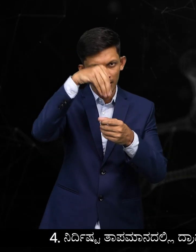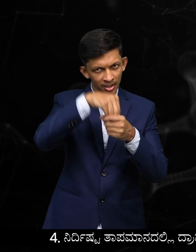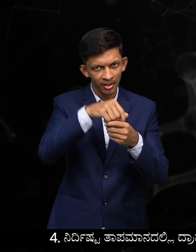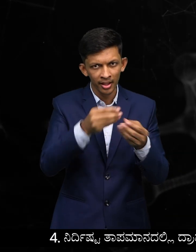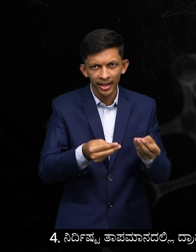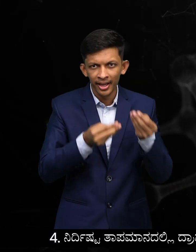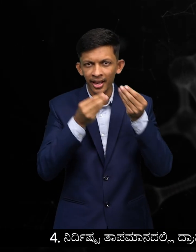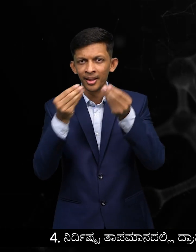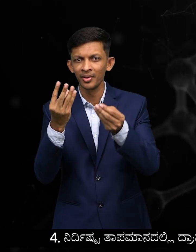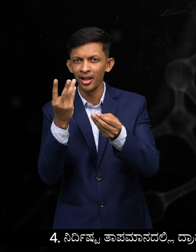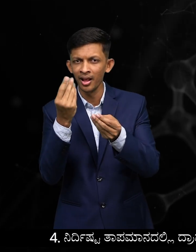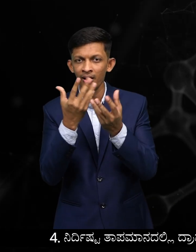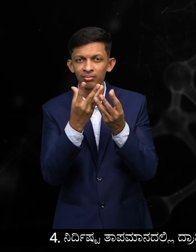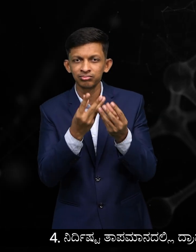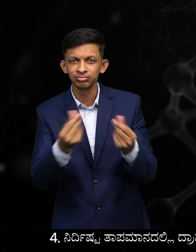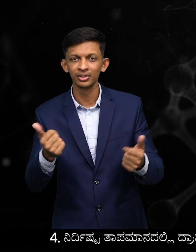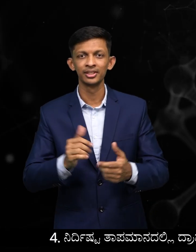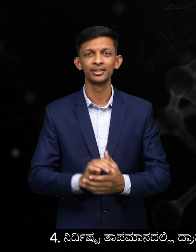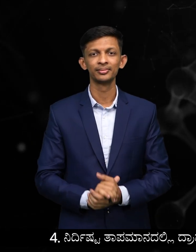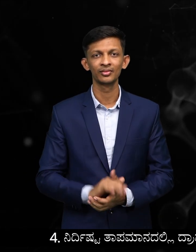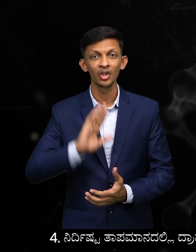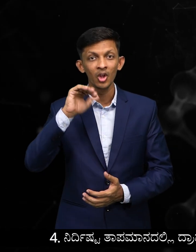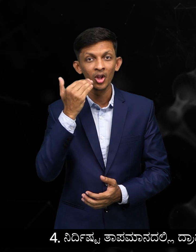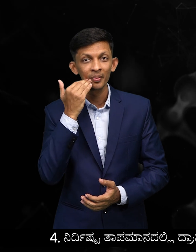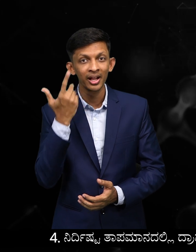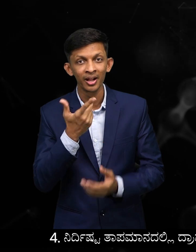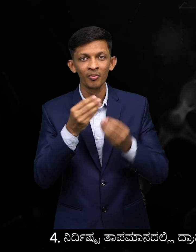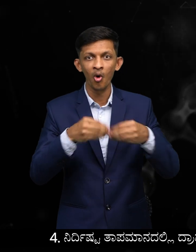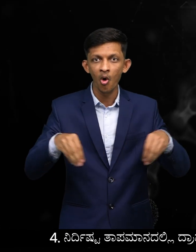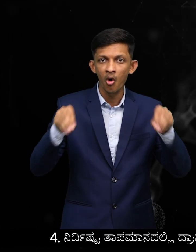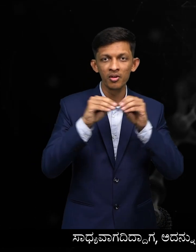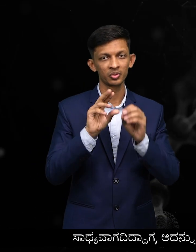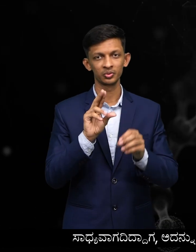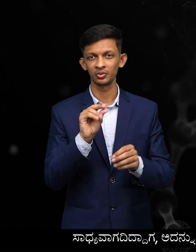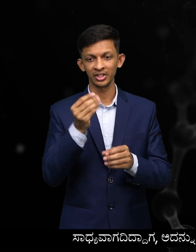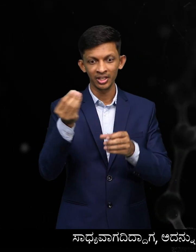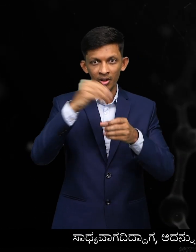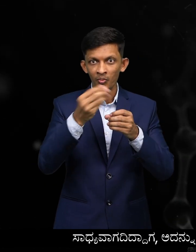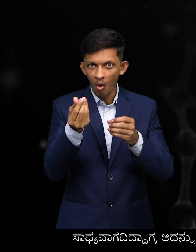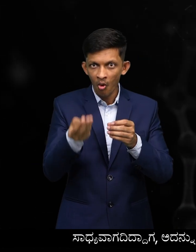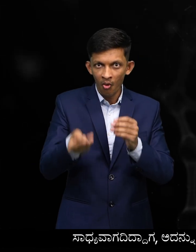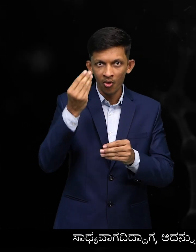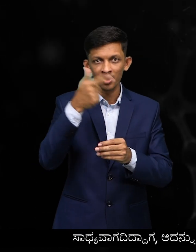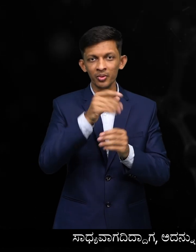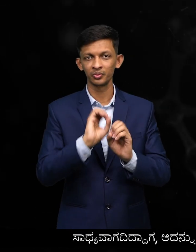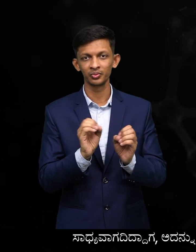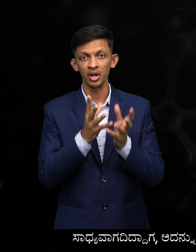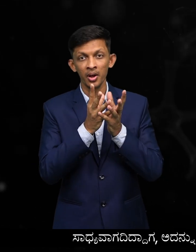ನಿರ್ದಿಷ್ಟ ತಾಪಮಾನದಲ್ಲಿ ದ್ರಾವಣದಲ್ಲಿ ಯಾವುದೇ ಹೆಚ್ಚಿನ ದ್ರಾವಣವನ್ನು ಕರಗಿಸಲು ಸಾಧ್ಯವಾಗದಿದ್ದಾಗ ಅದನ್ನು ಸ್ಯಾಚುರೇಟೆಡ್